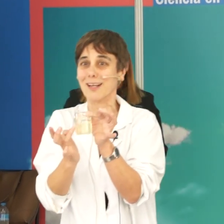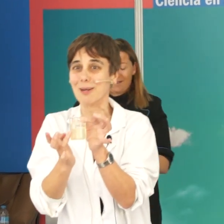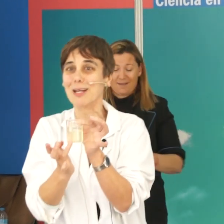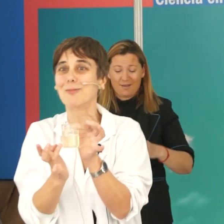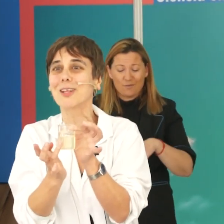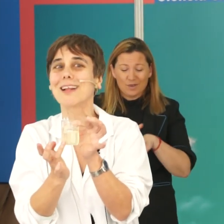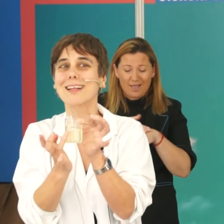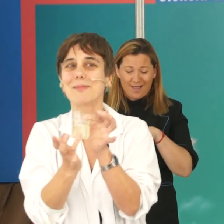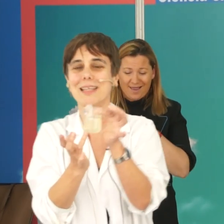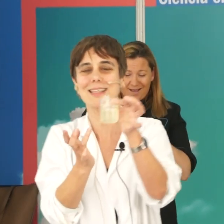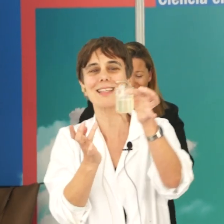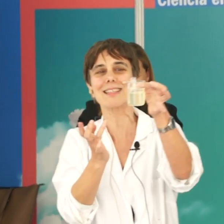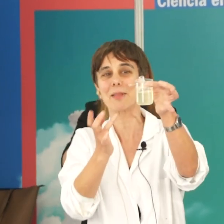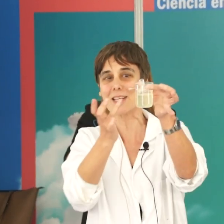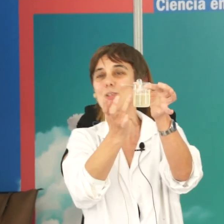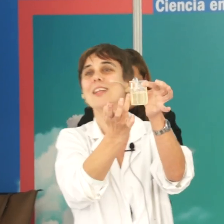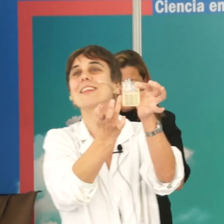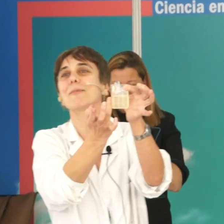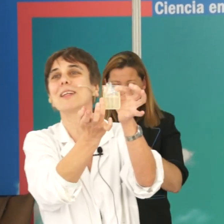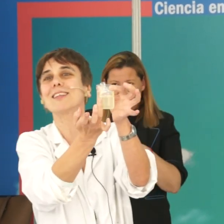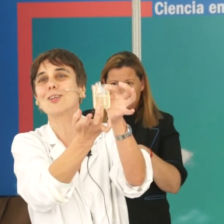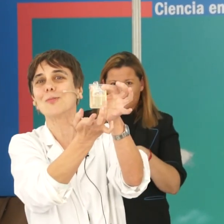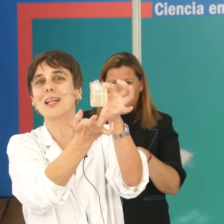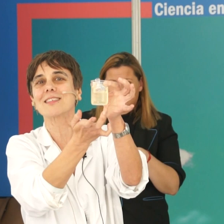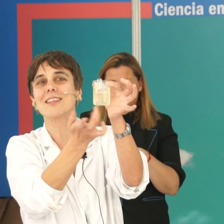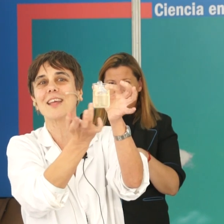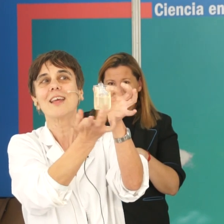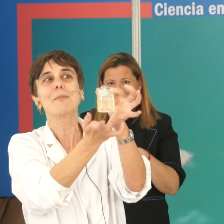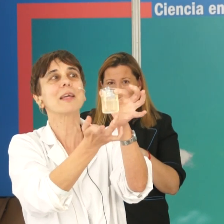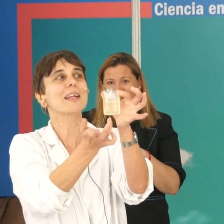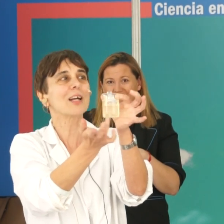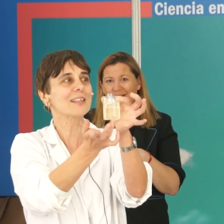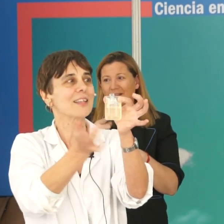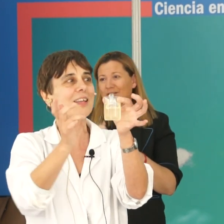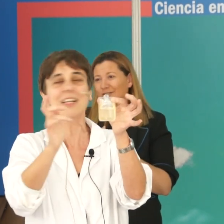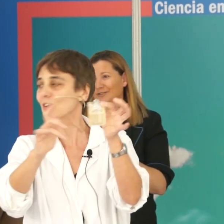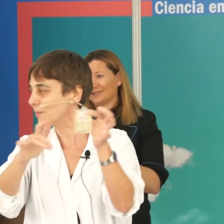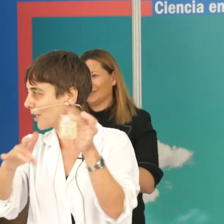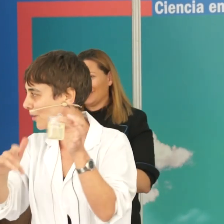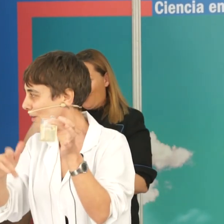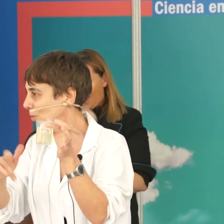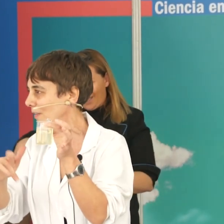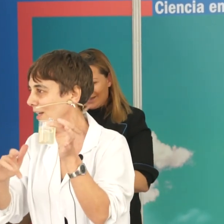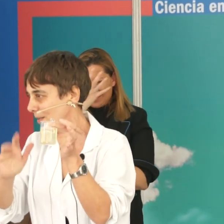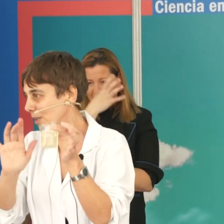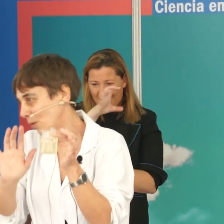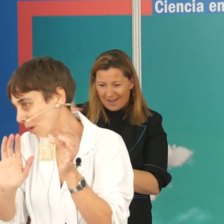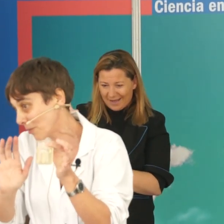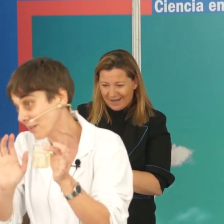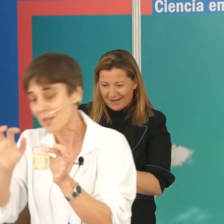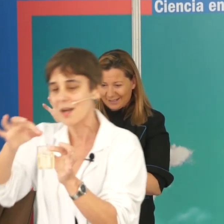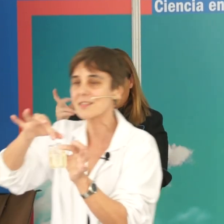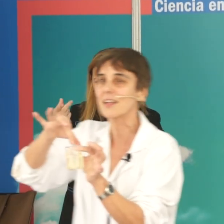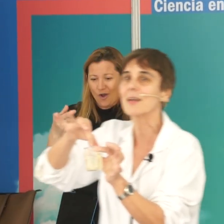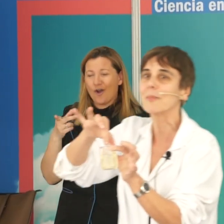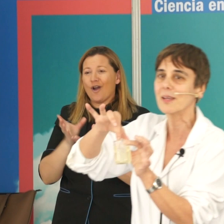textura en el bote de la crema y el aceite se... De hecho, no está tan transparentito como el aceite. Me he cargado el aceite de girasol meterlo en el bote de la crema, que no lo he jugado